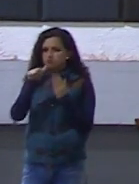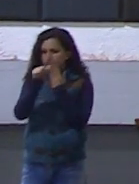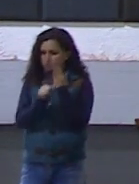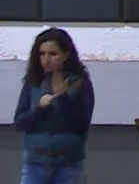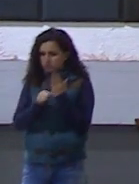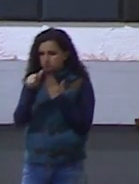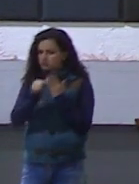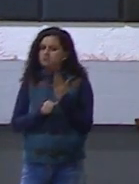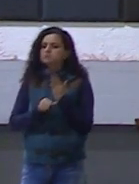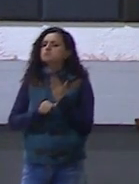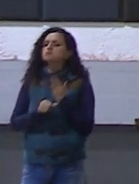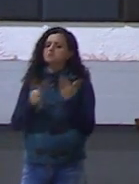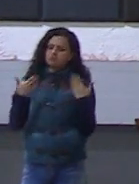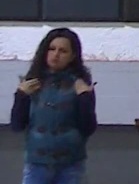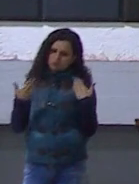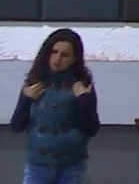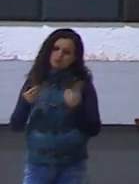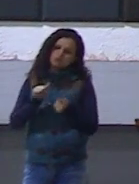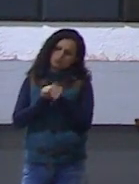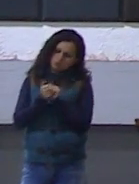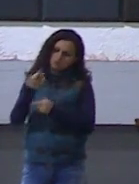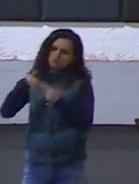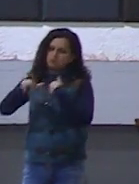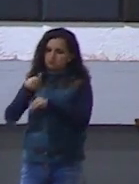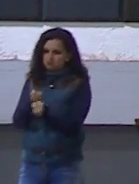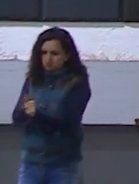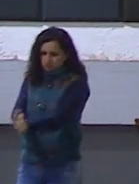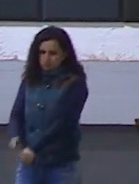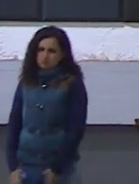educación física deporte y recreación dirigida